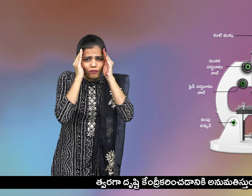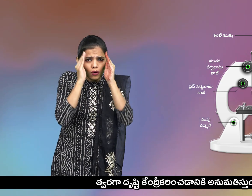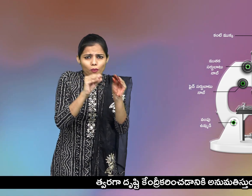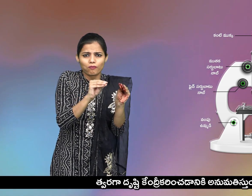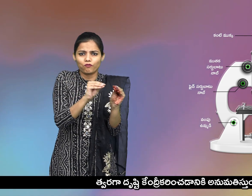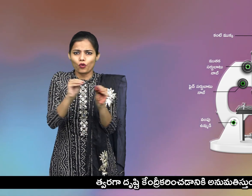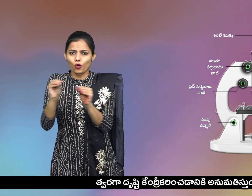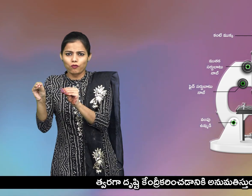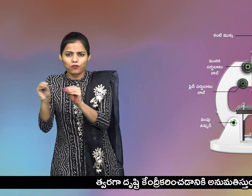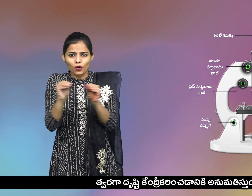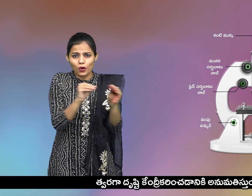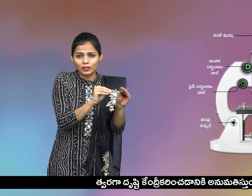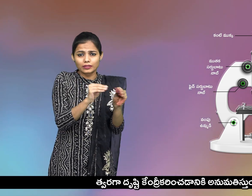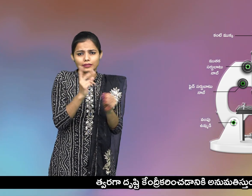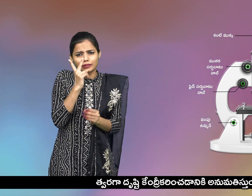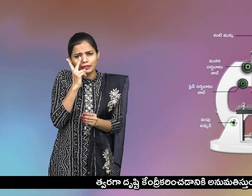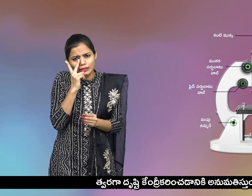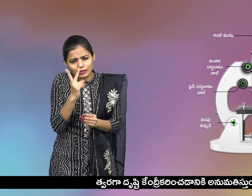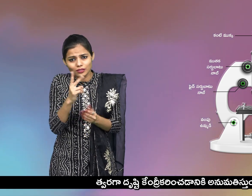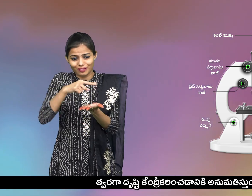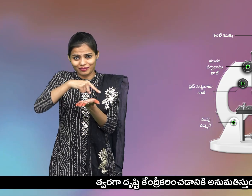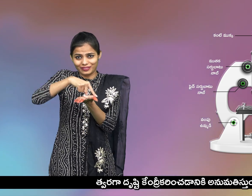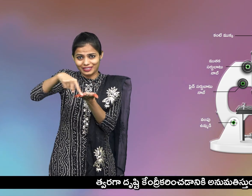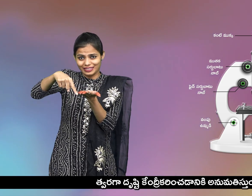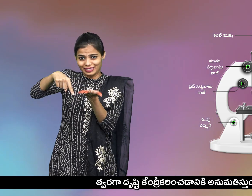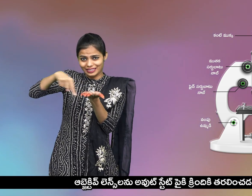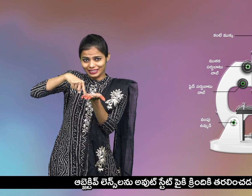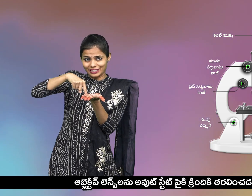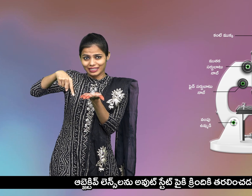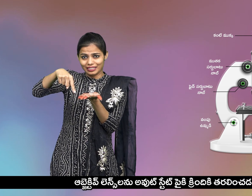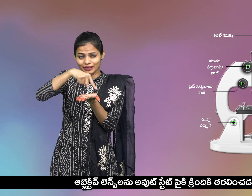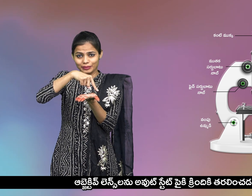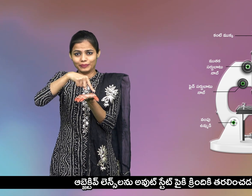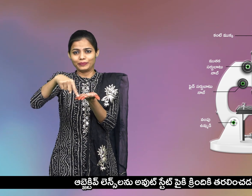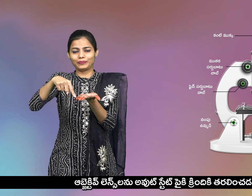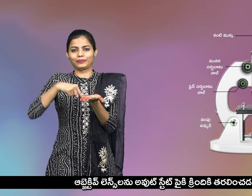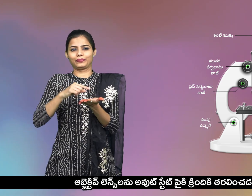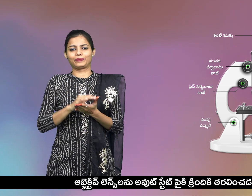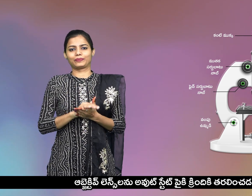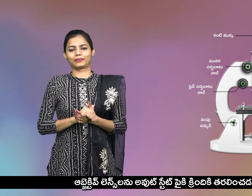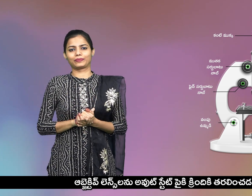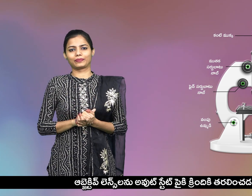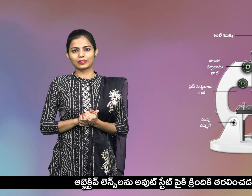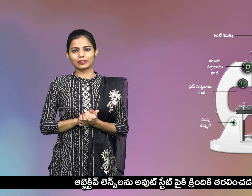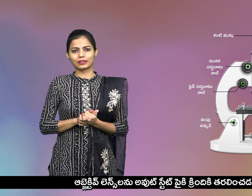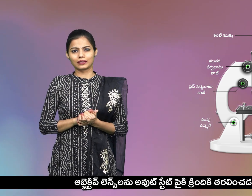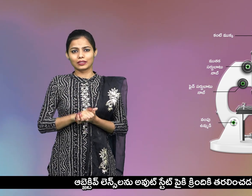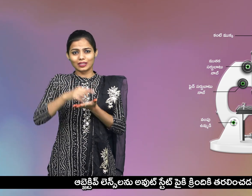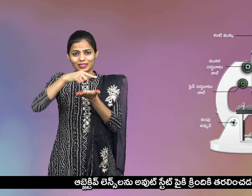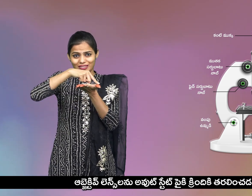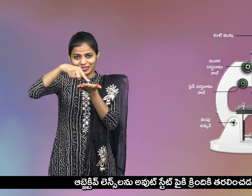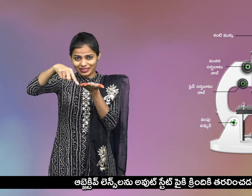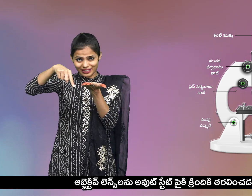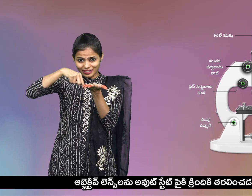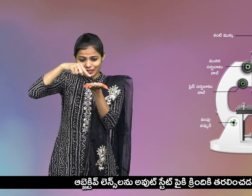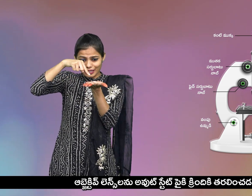త్వరగా దృష్టి కేంద్రీకరించడానికి అనుమతిస్తుంది. ఆబ్జెక్టివ్ లెన్స్లను అవుట్స్టేట్ పైకి క్రిందికి